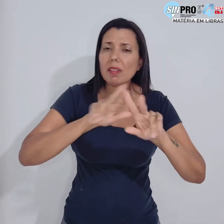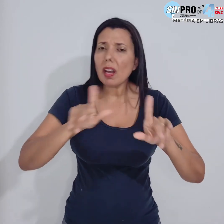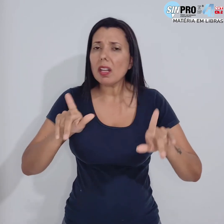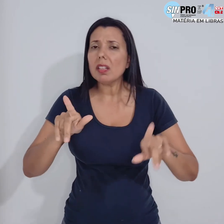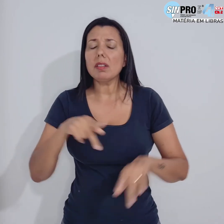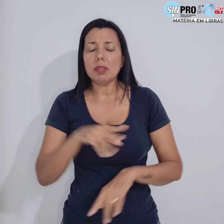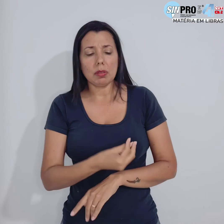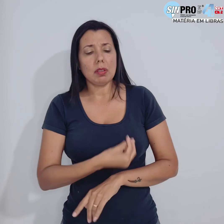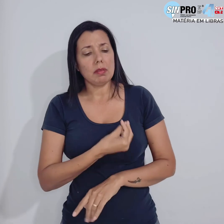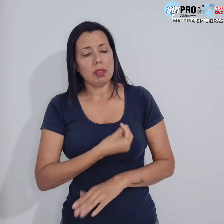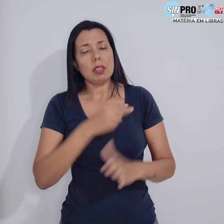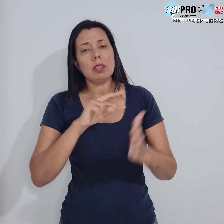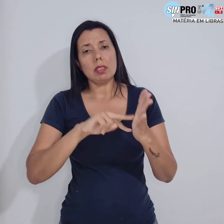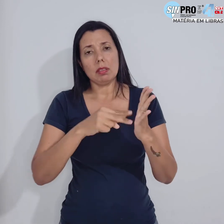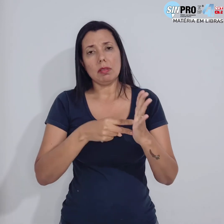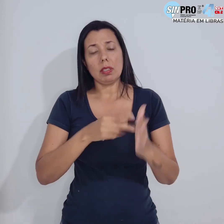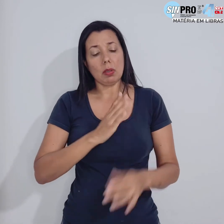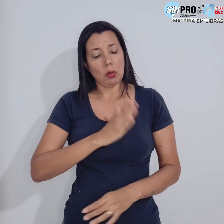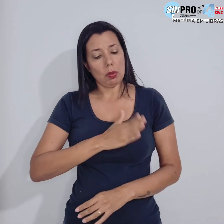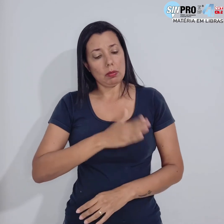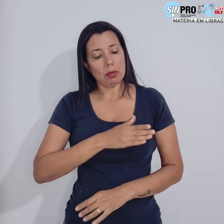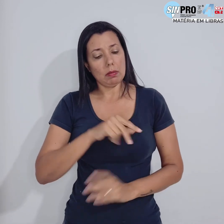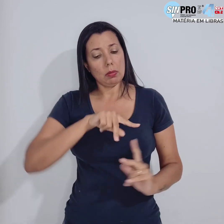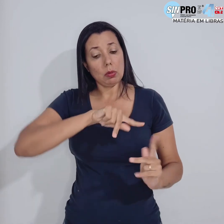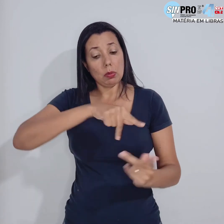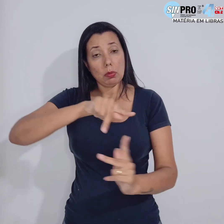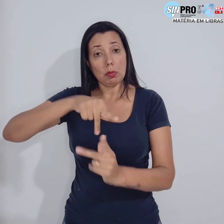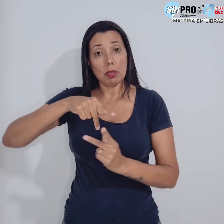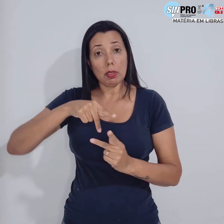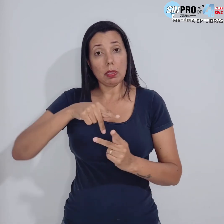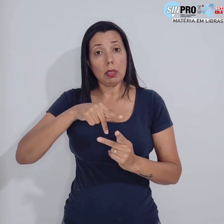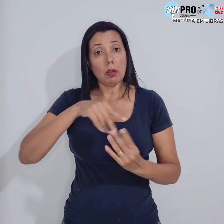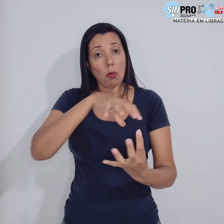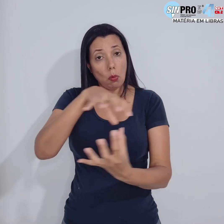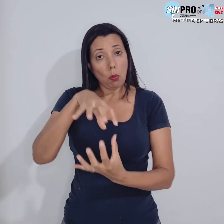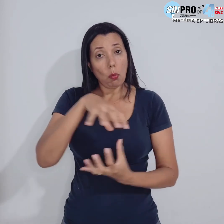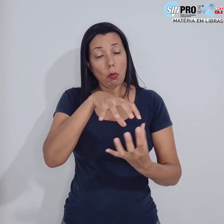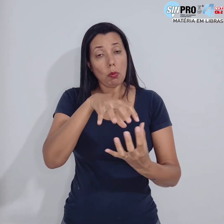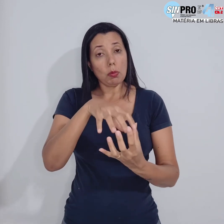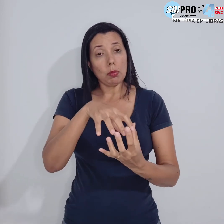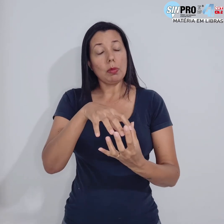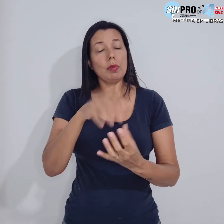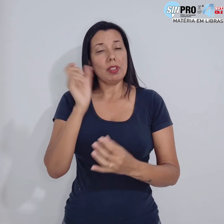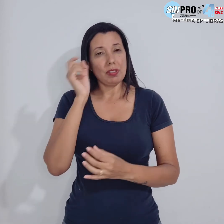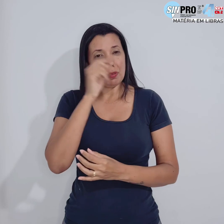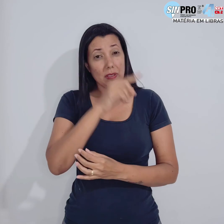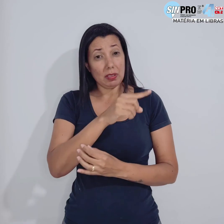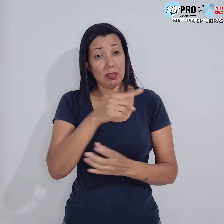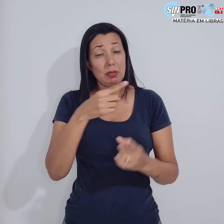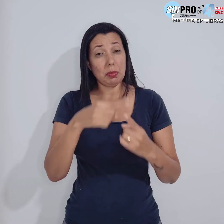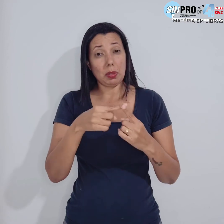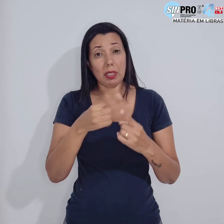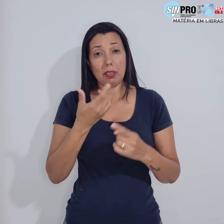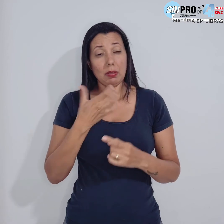Quando se fala em Amazônia, Cerrado, Caatinga, mar, a primeira coisa que vem à mente é a natureza.